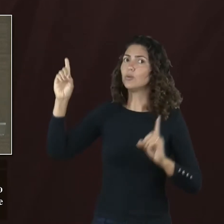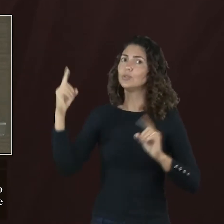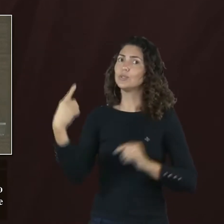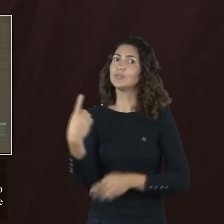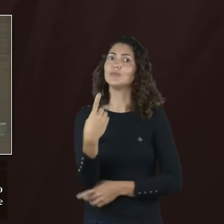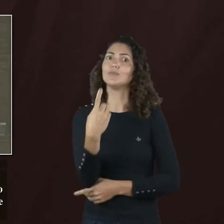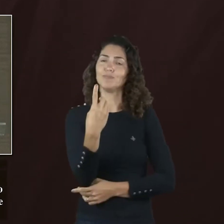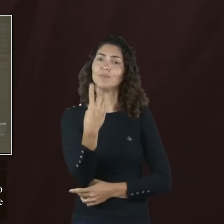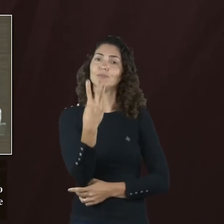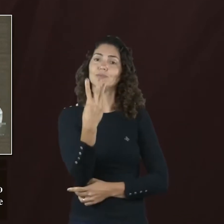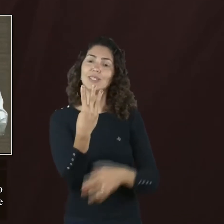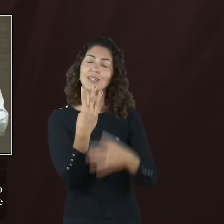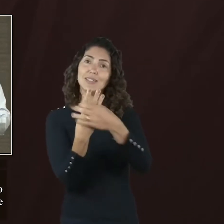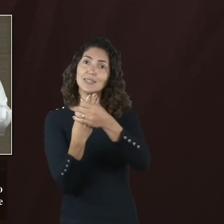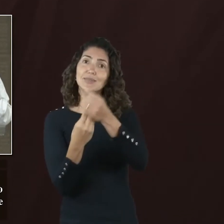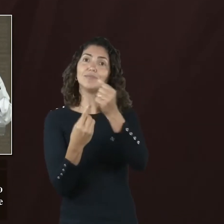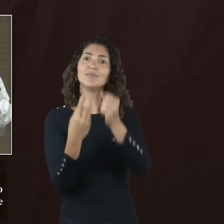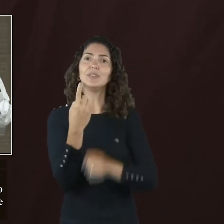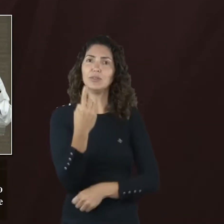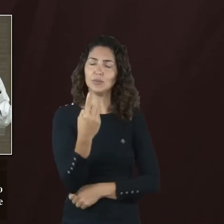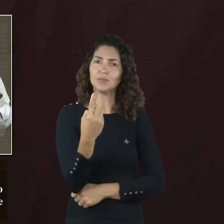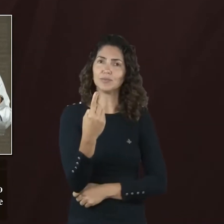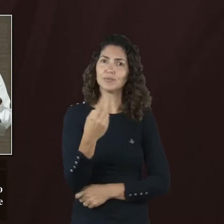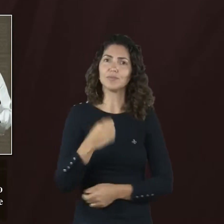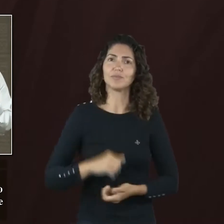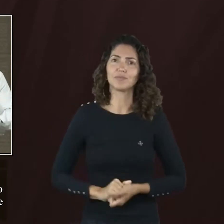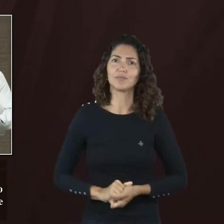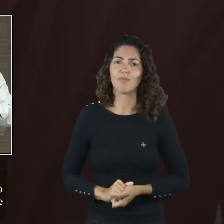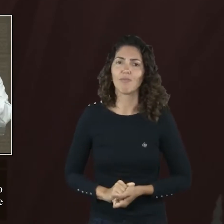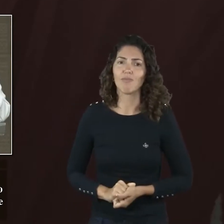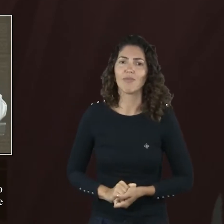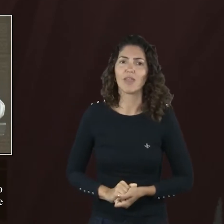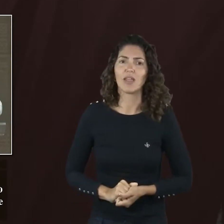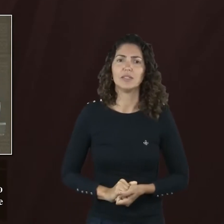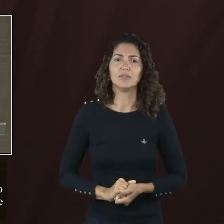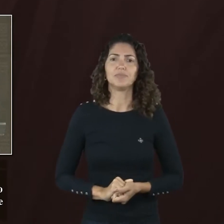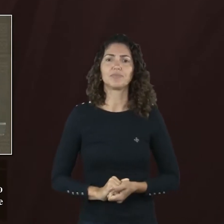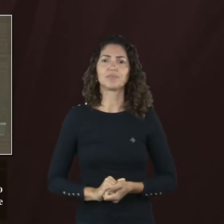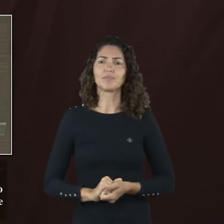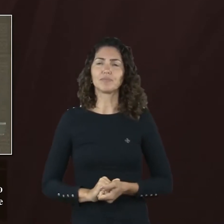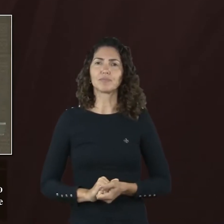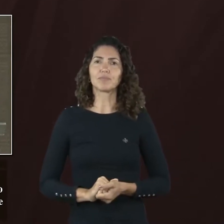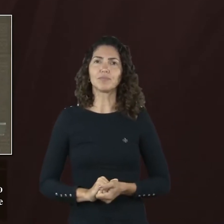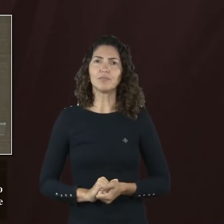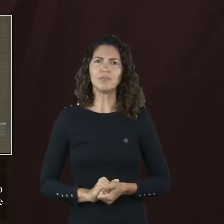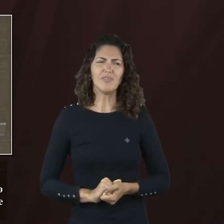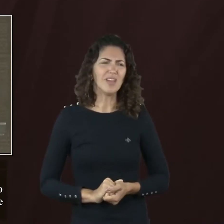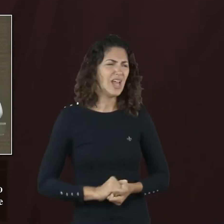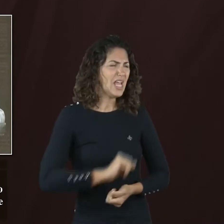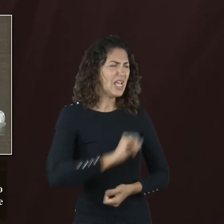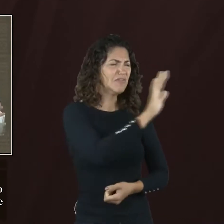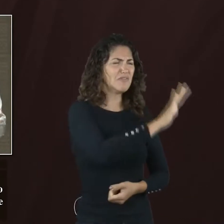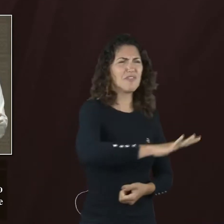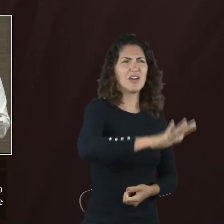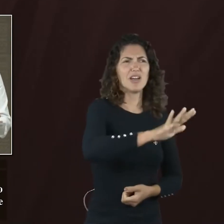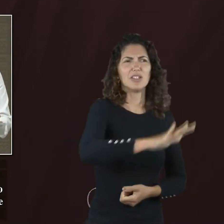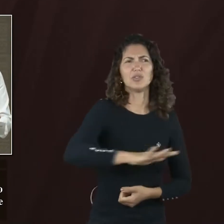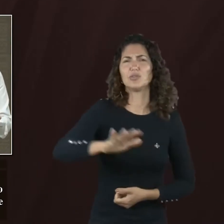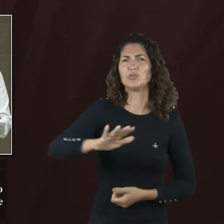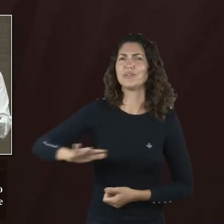a Judeia e Samaria, até os confins da terra.